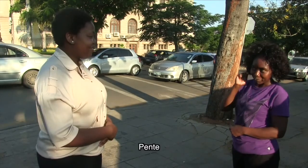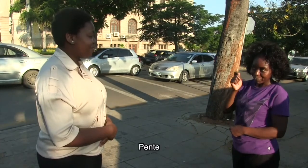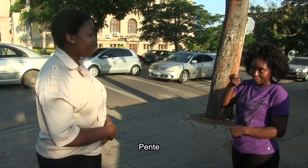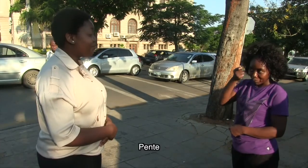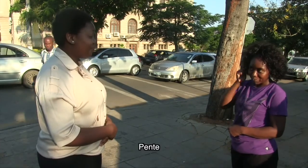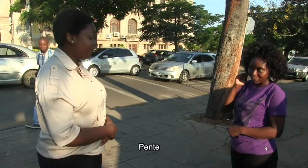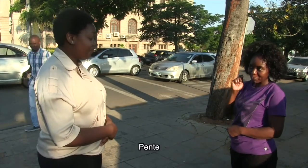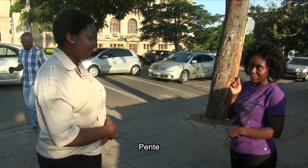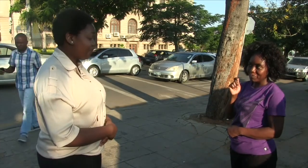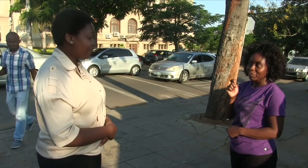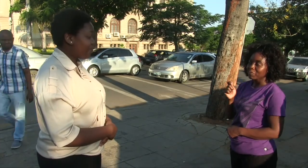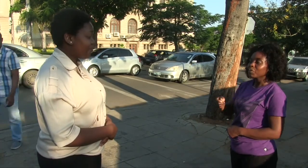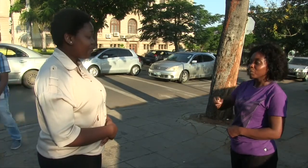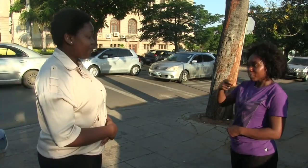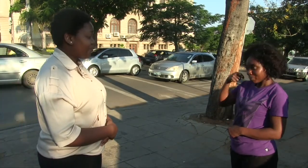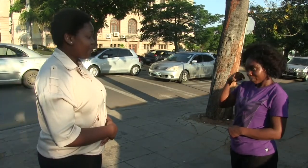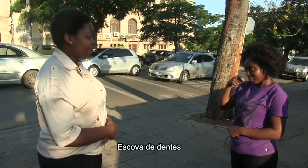Pente.